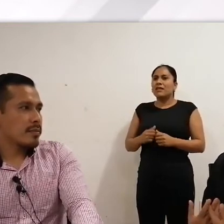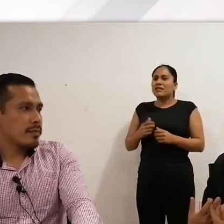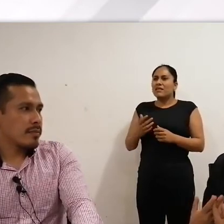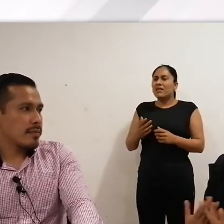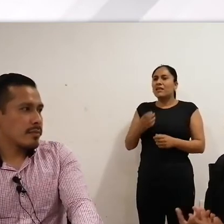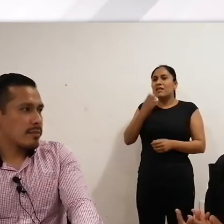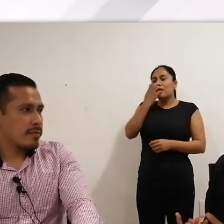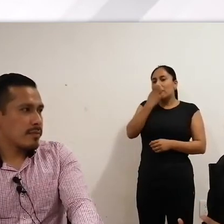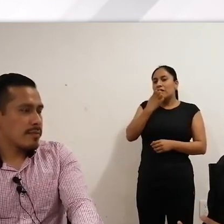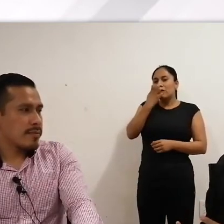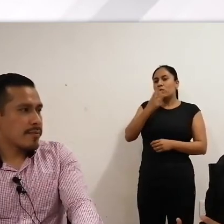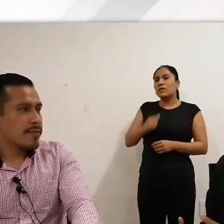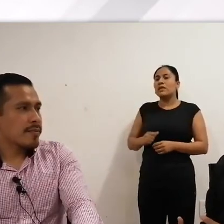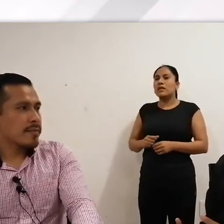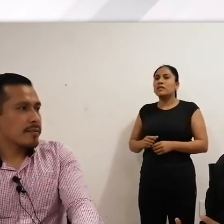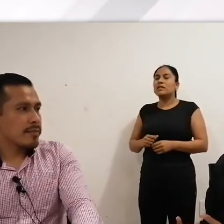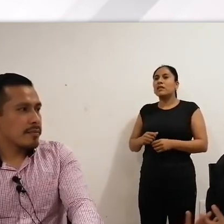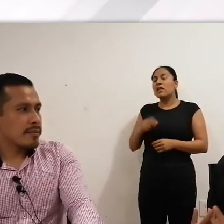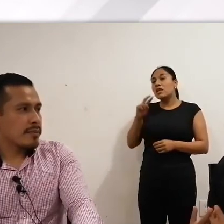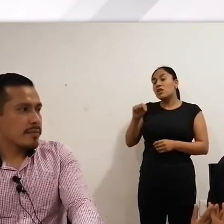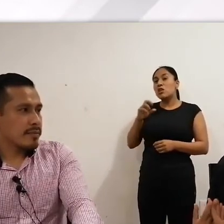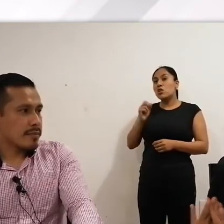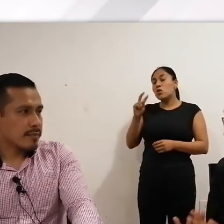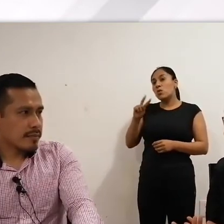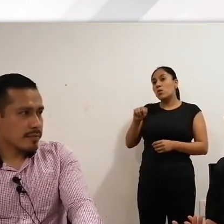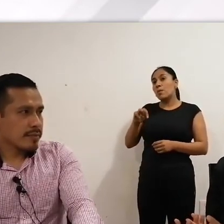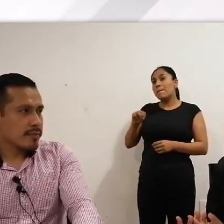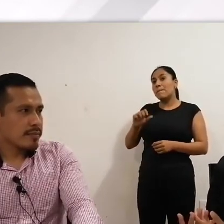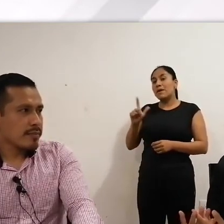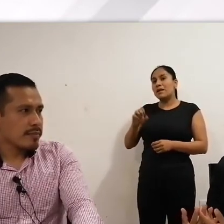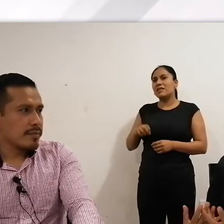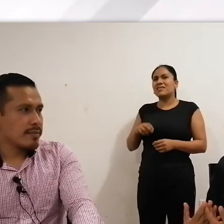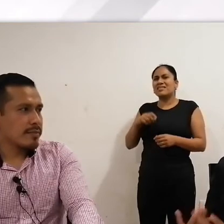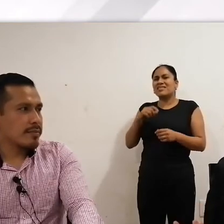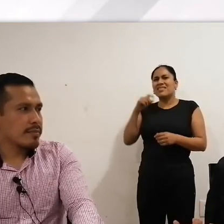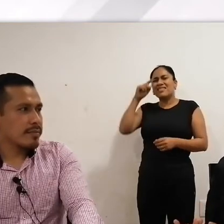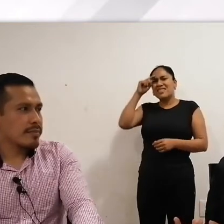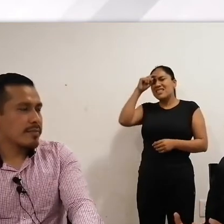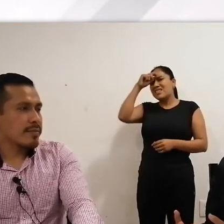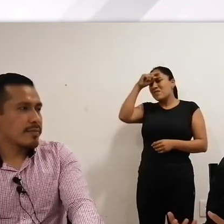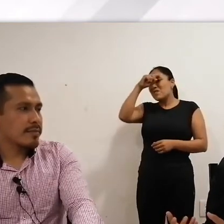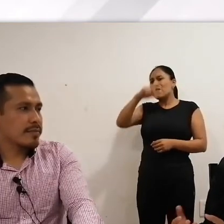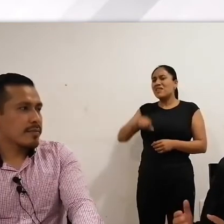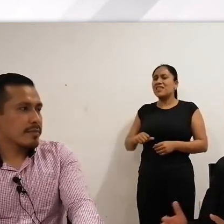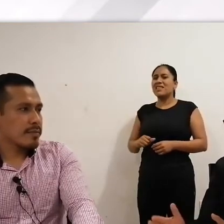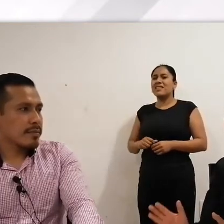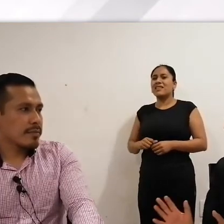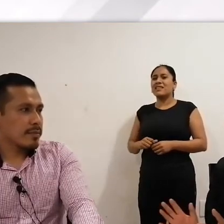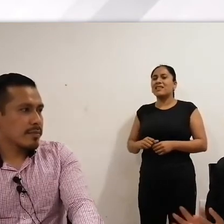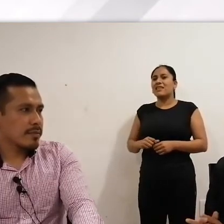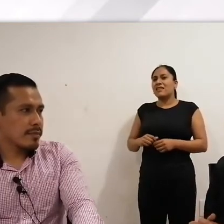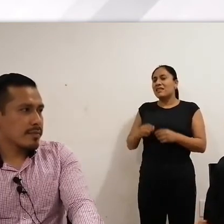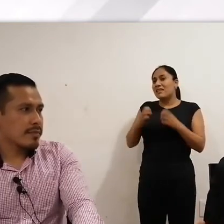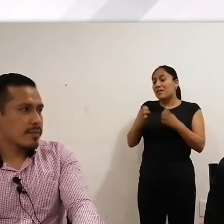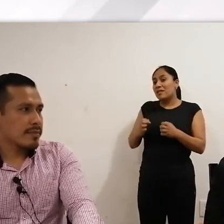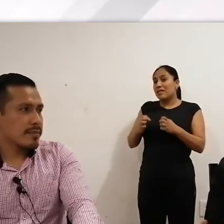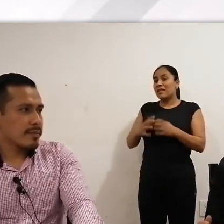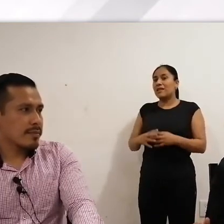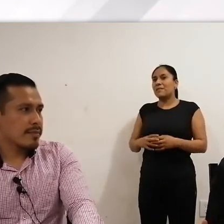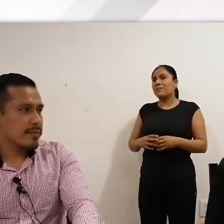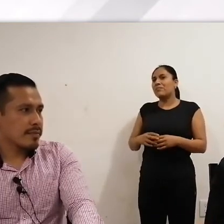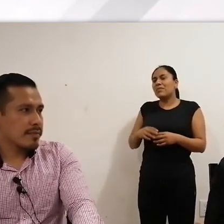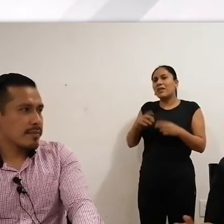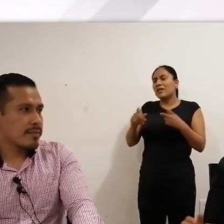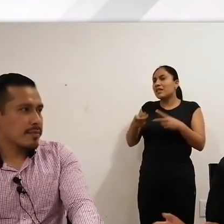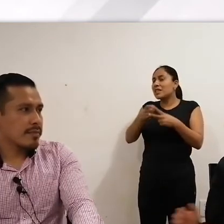las escuelas regulares ha sido difícil adaptarse, ahorita pues ya está otra vez